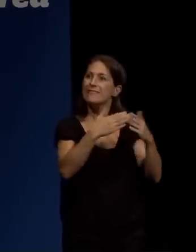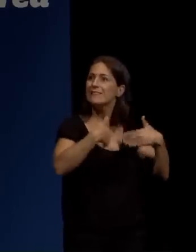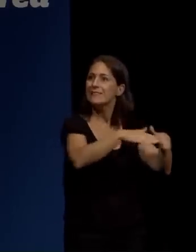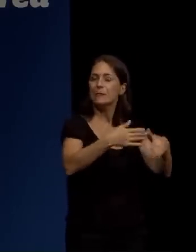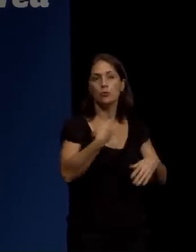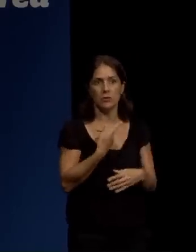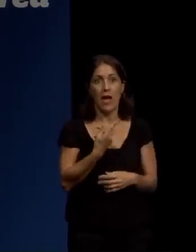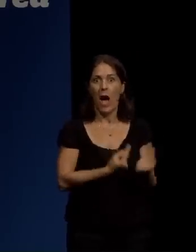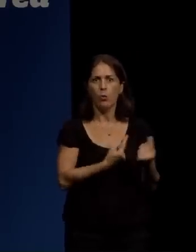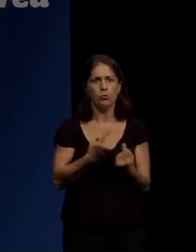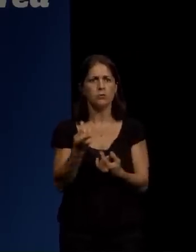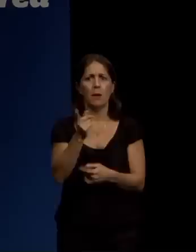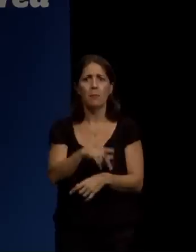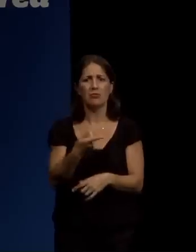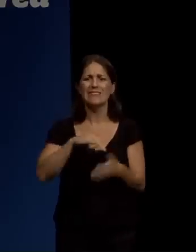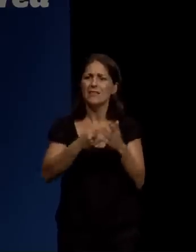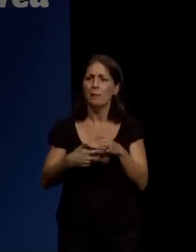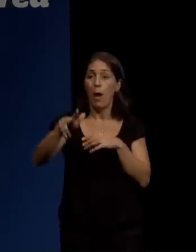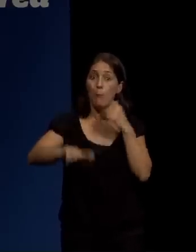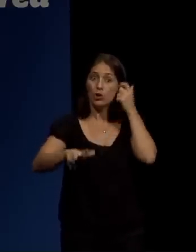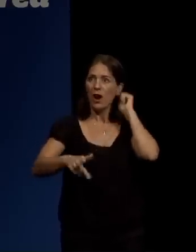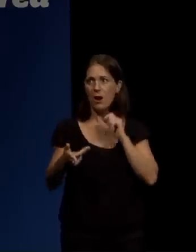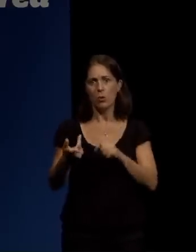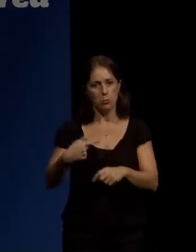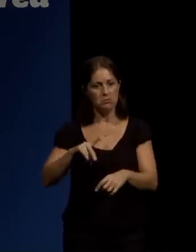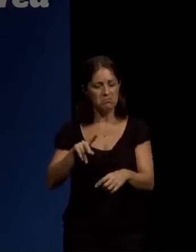parte do sistema hipotecario, pero non podíamos facer todo alí.